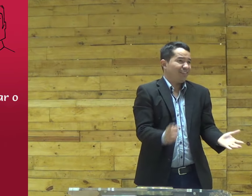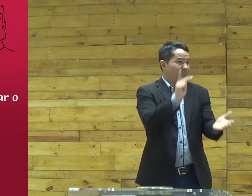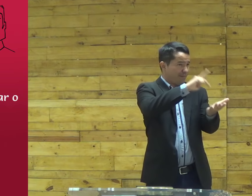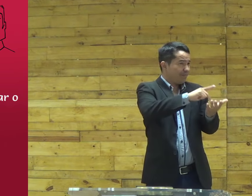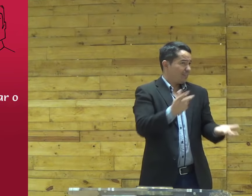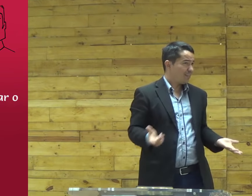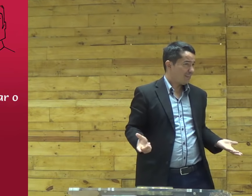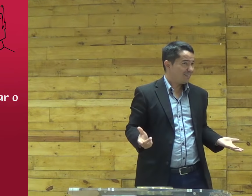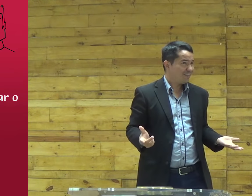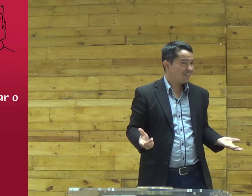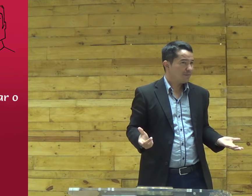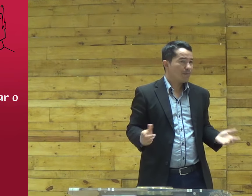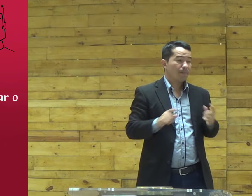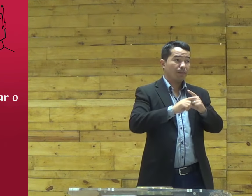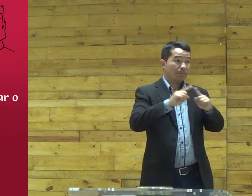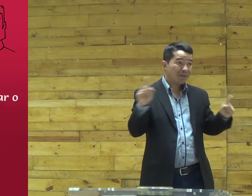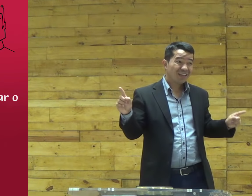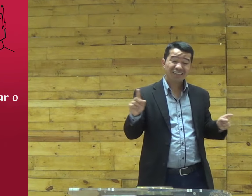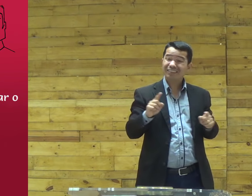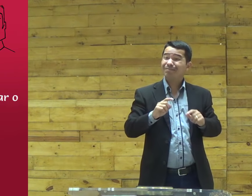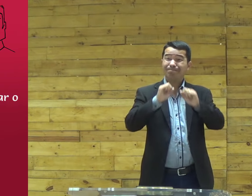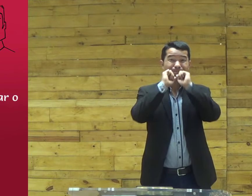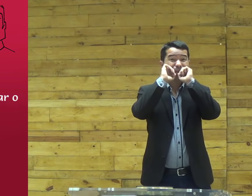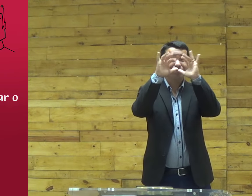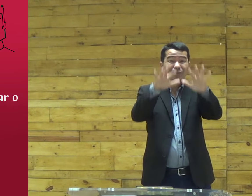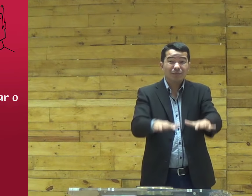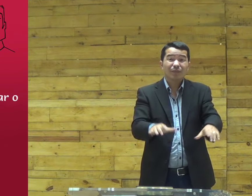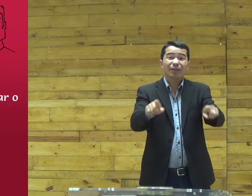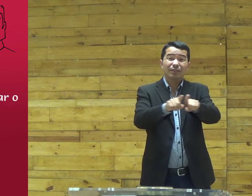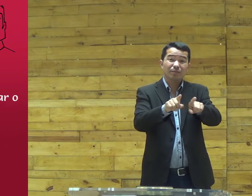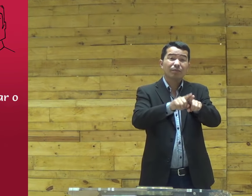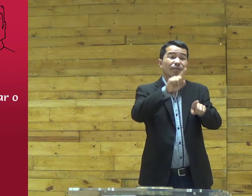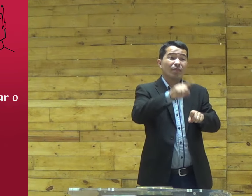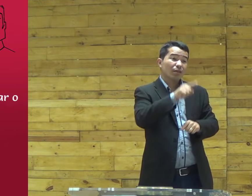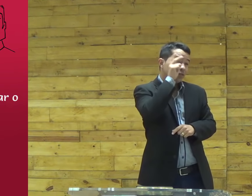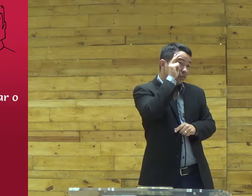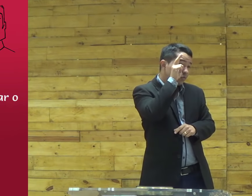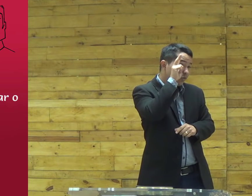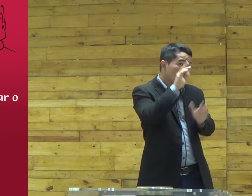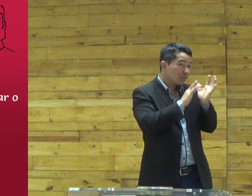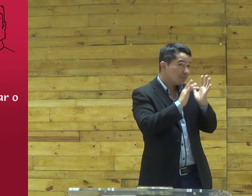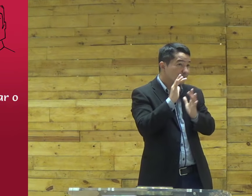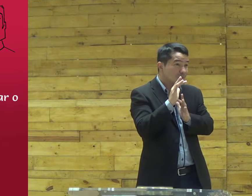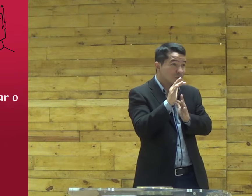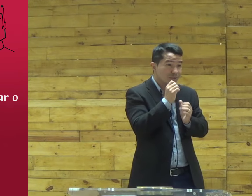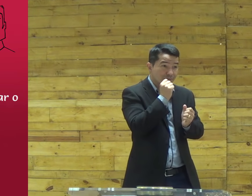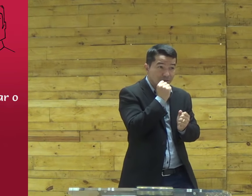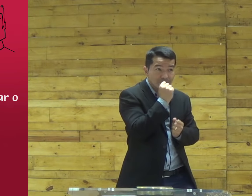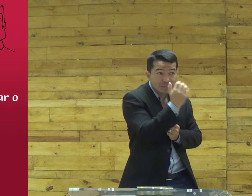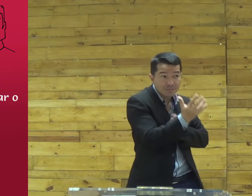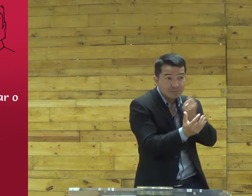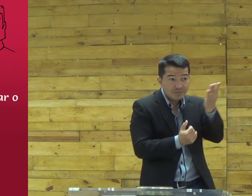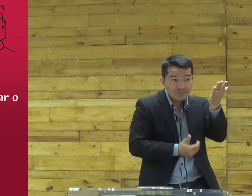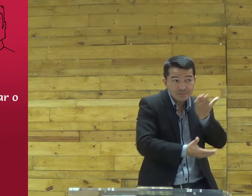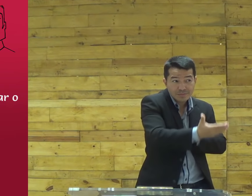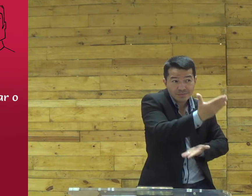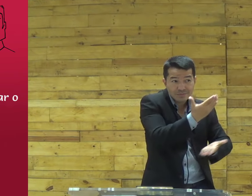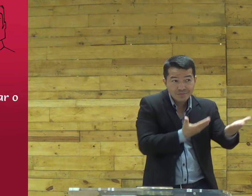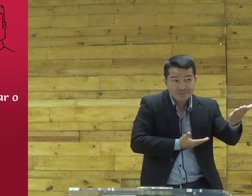significados e é verdade, todas elas são verdades, mas a bênção, né, que não sei se você